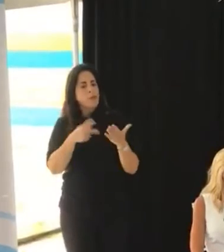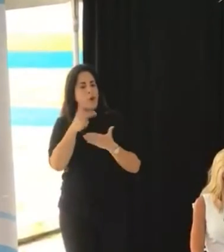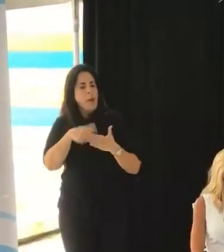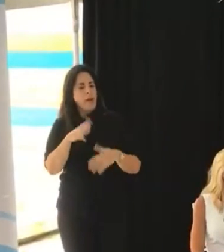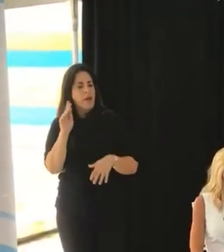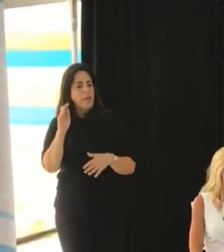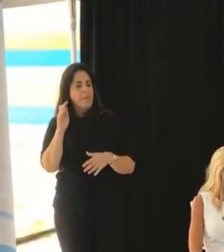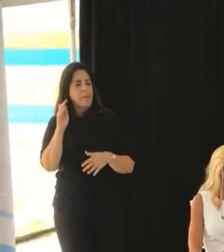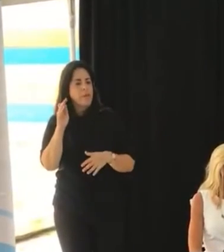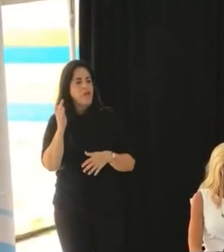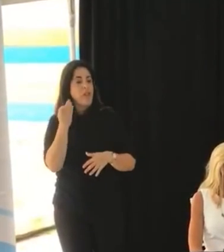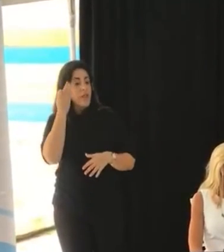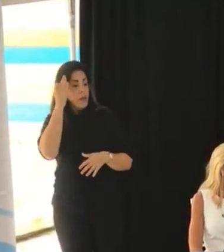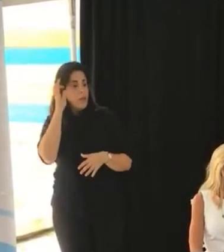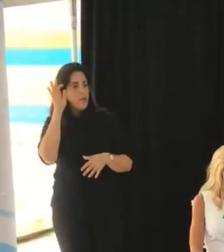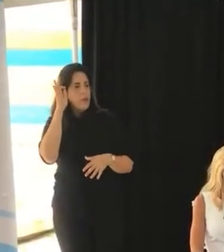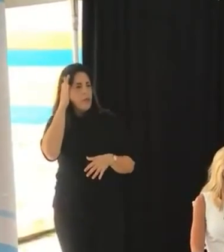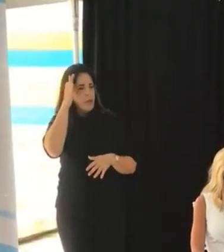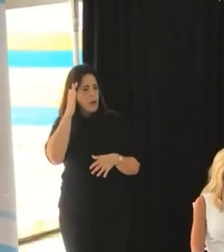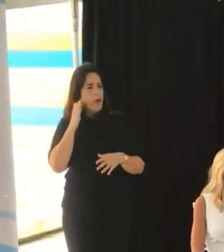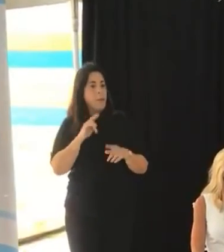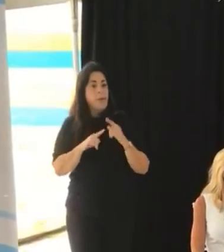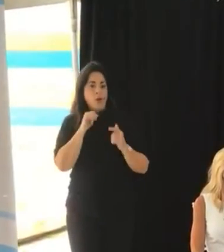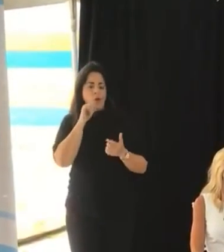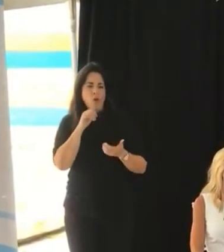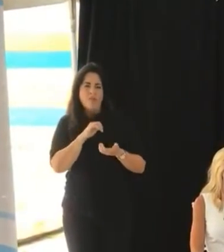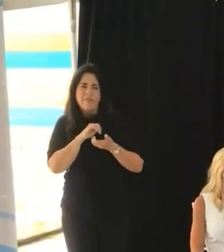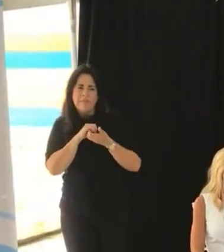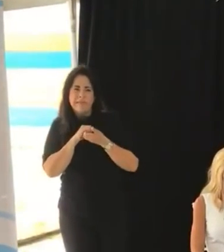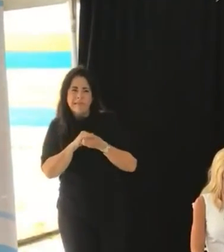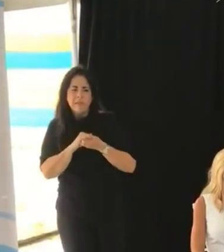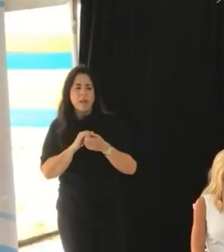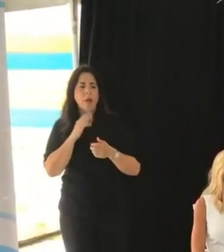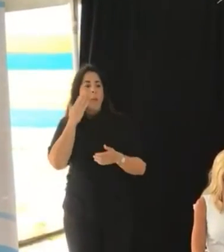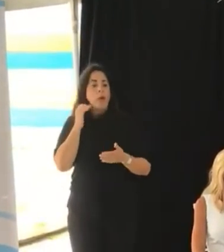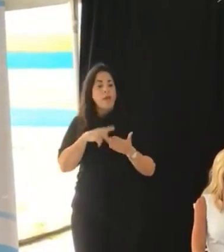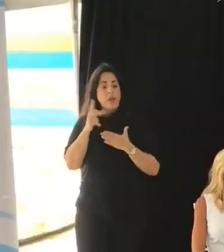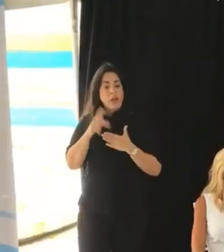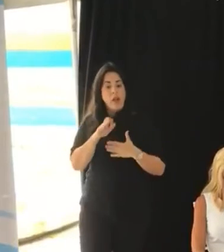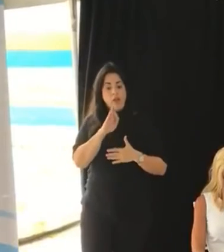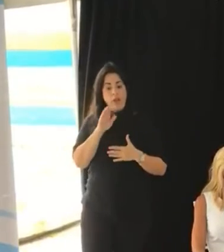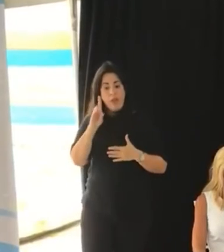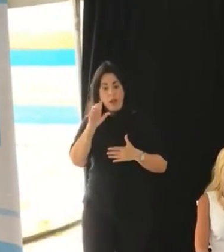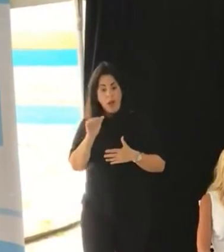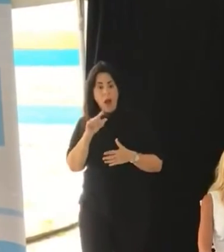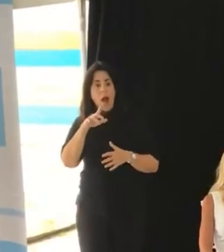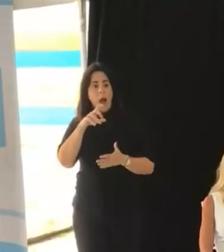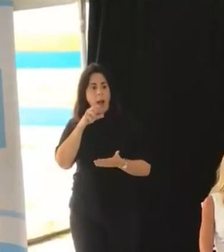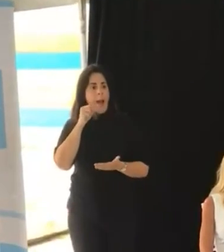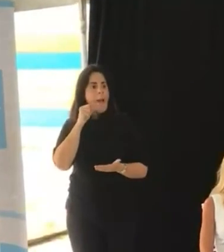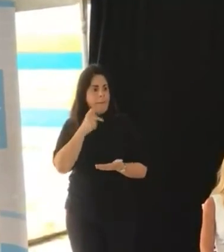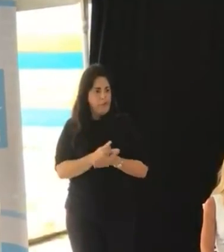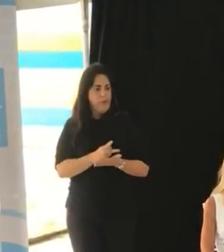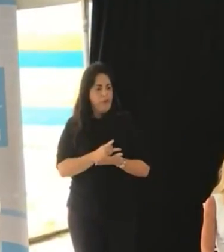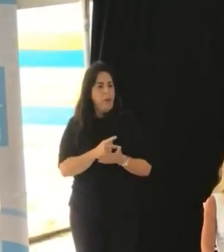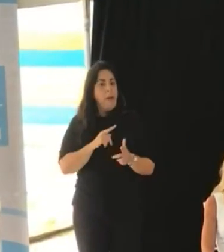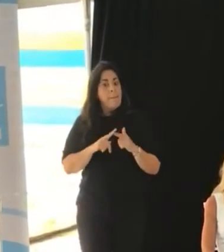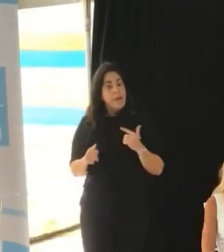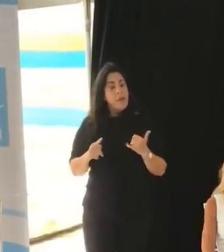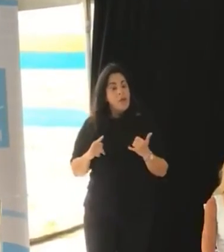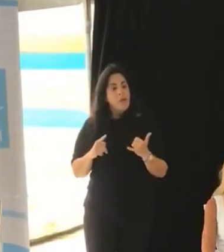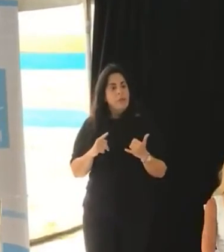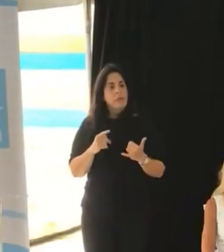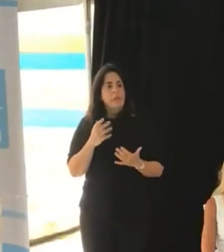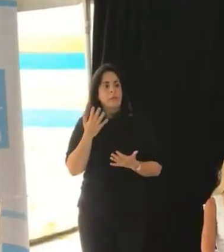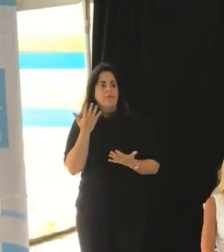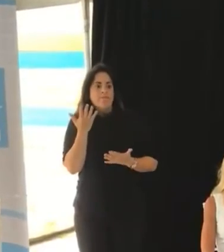tiene ese grip, ¿verdad? Esa garra. Porque es un programa que la FDA aprobó esa vacuna rápido porque había una necesidad, ¿verdad?